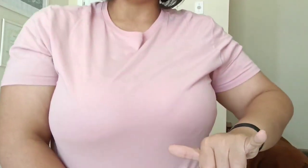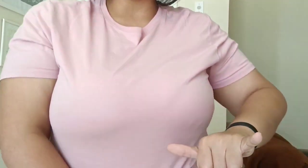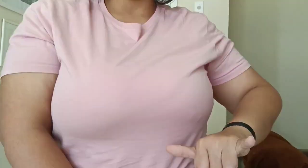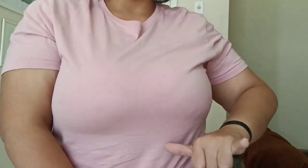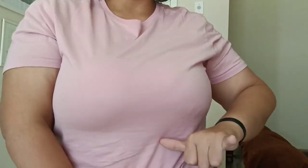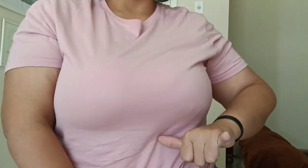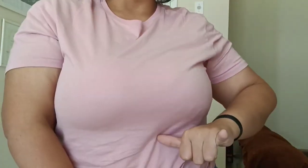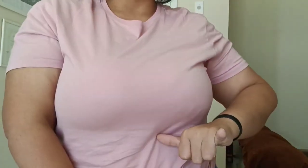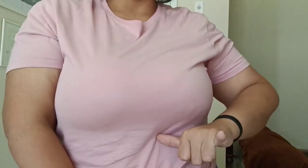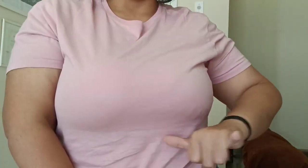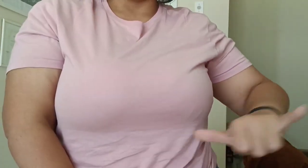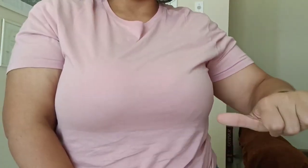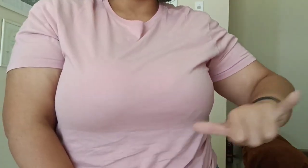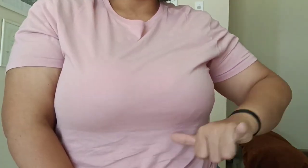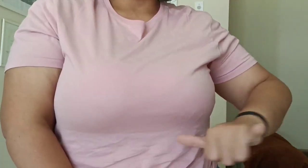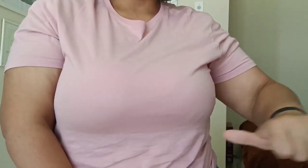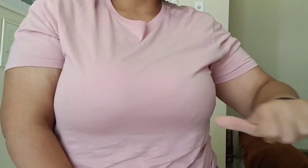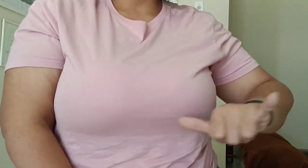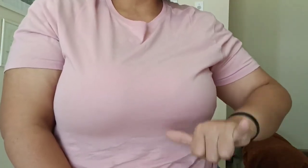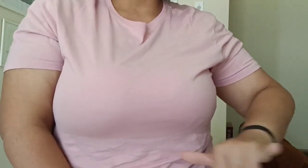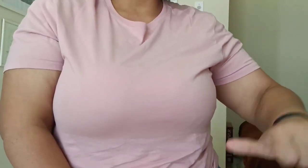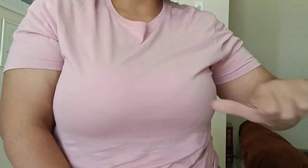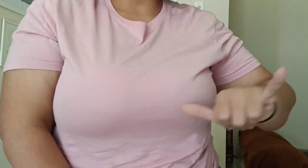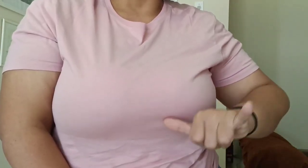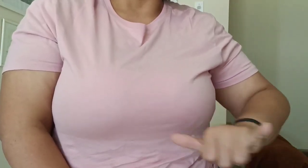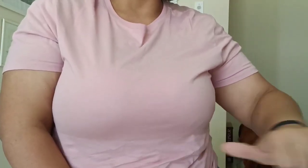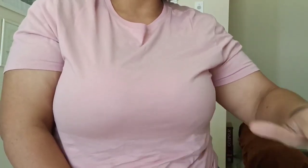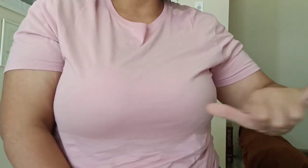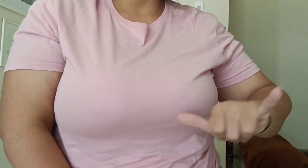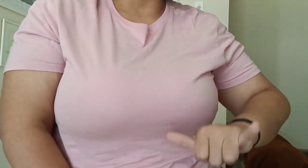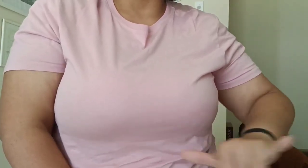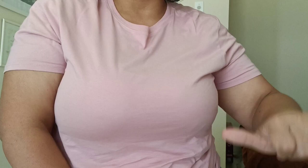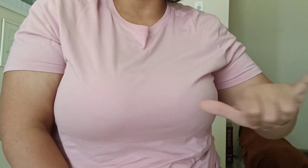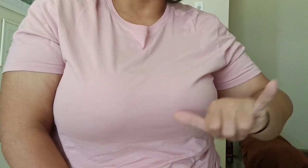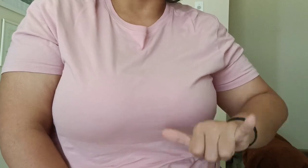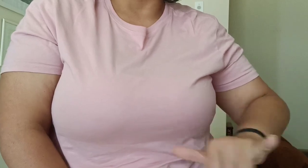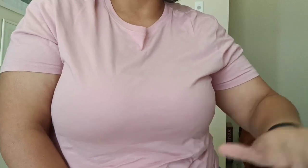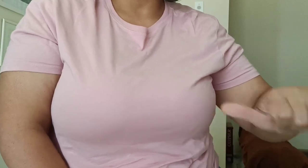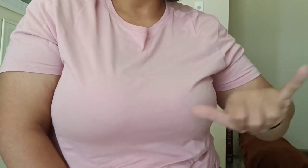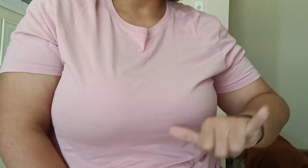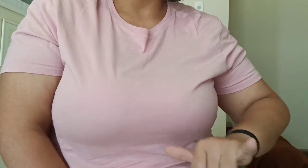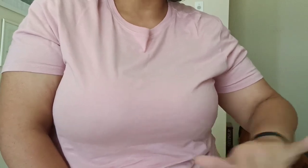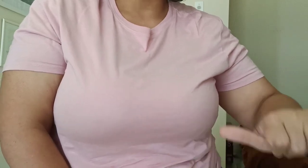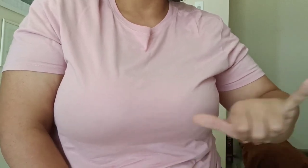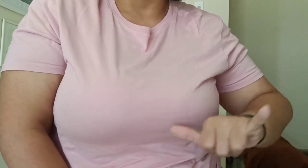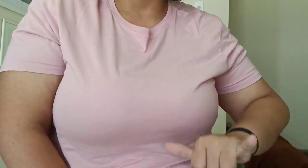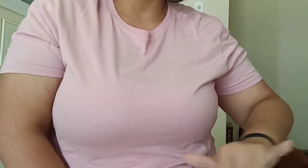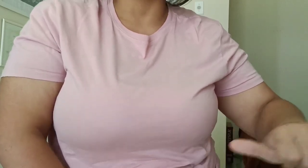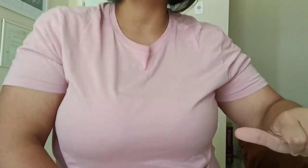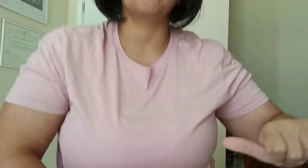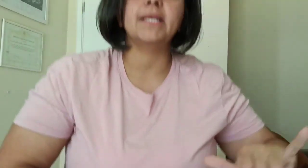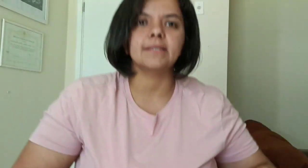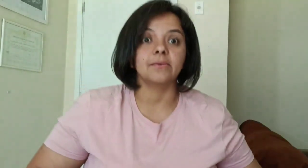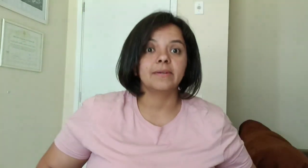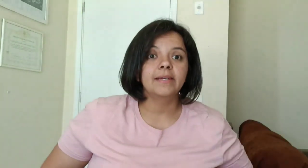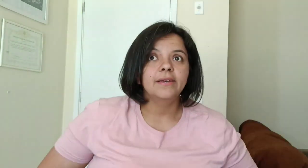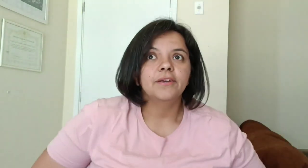essa região aqui, ó, informação, informação, certo? Informação.